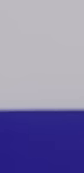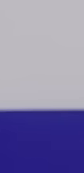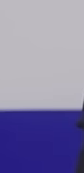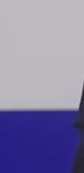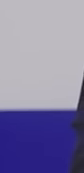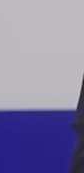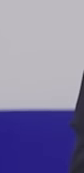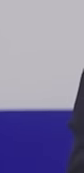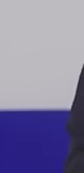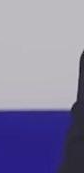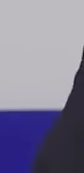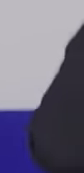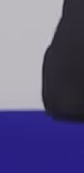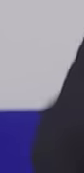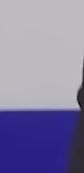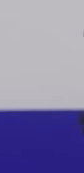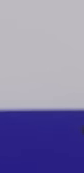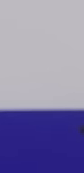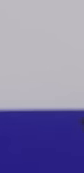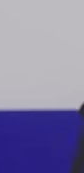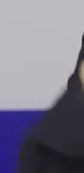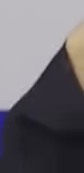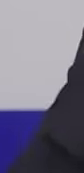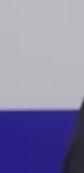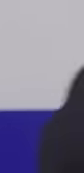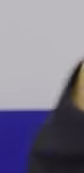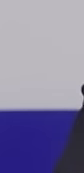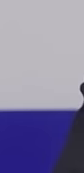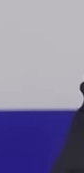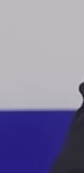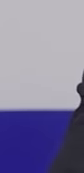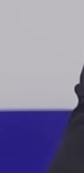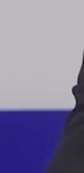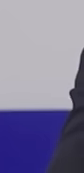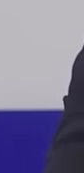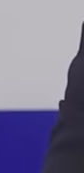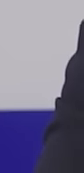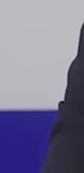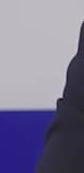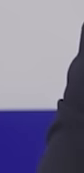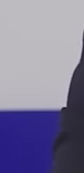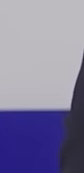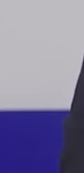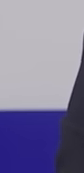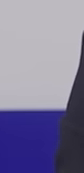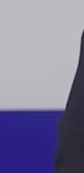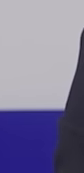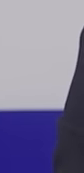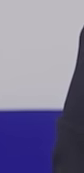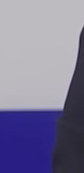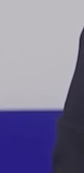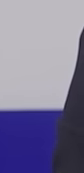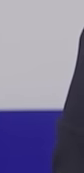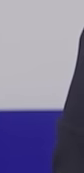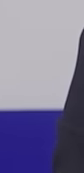시대에서 우리 공동체 모두의 책임인 시대로 전환해 가야 합니다.